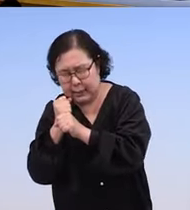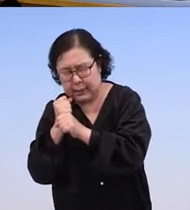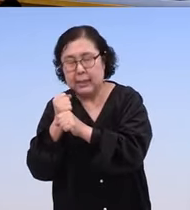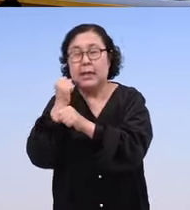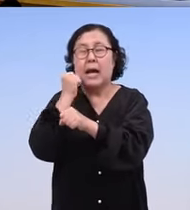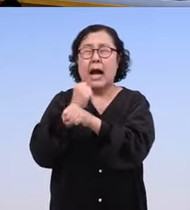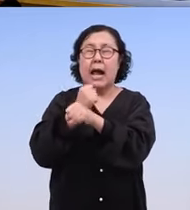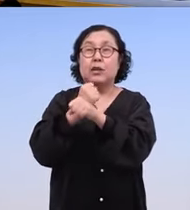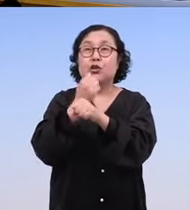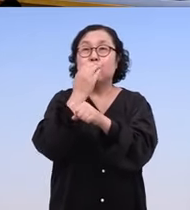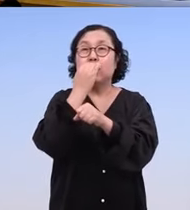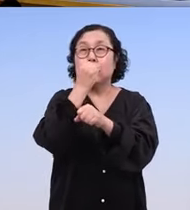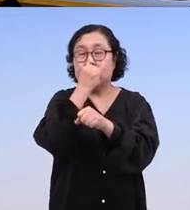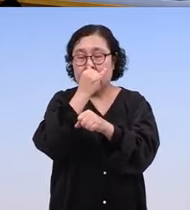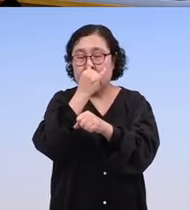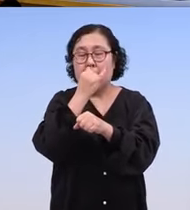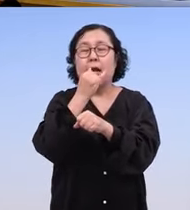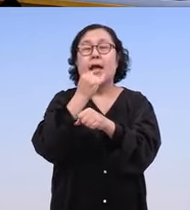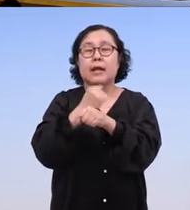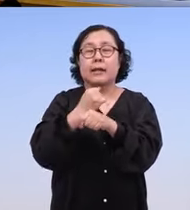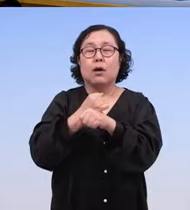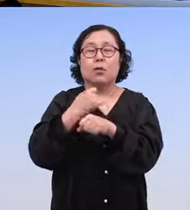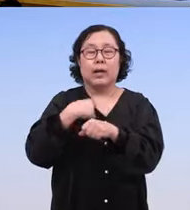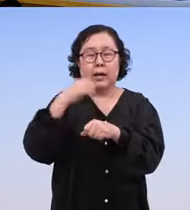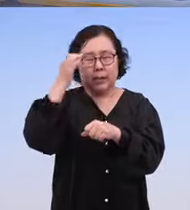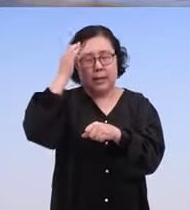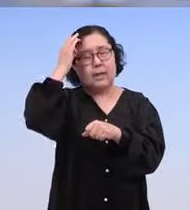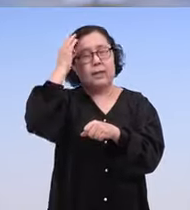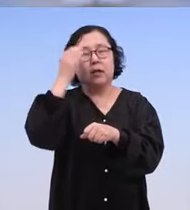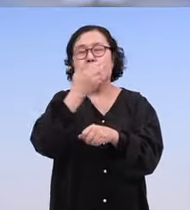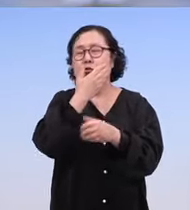거, 이게 얼마나 건강한 태도냐는 겁니다.